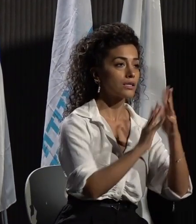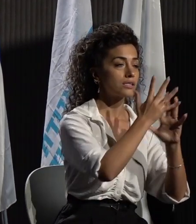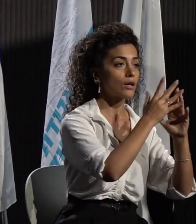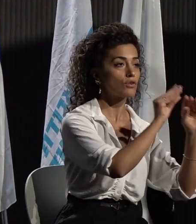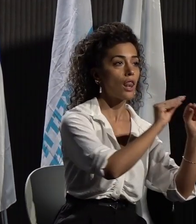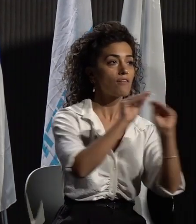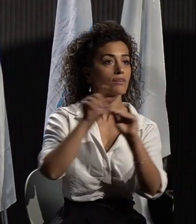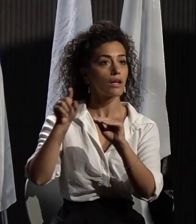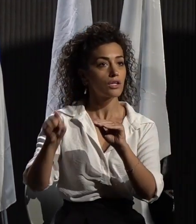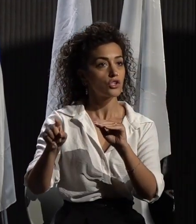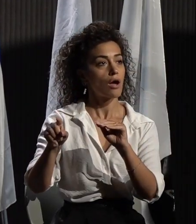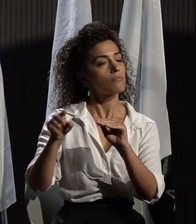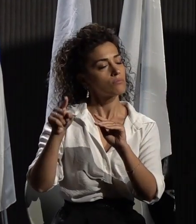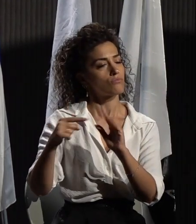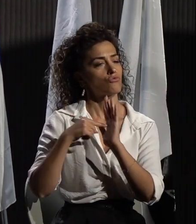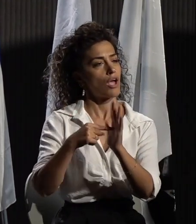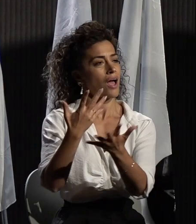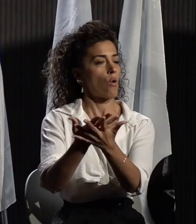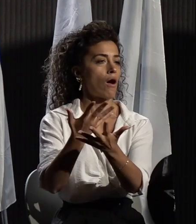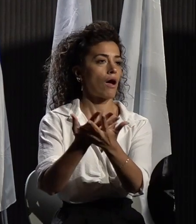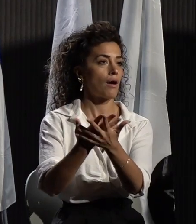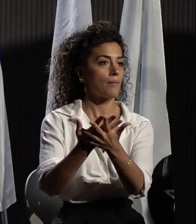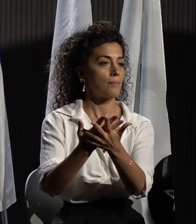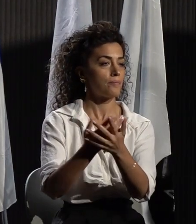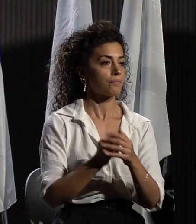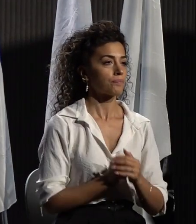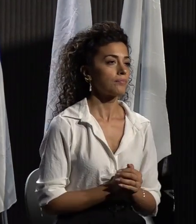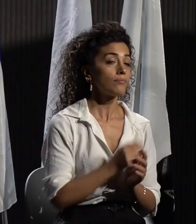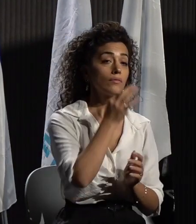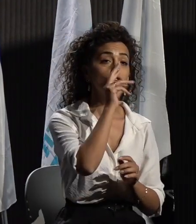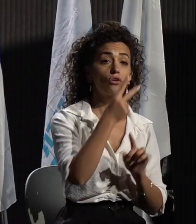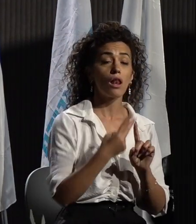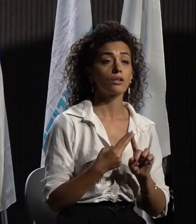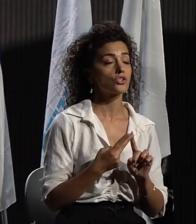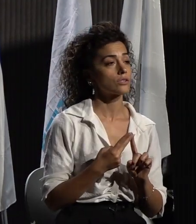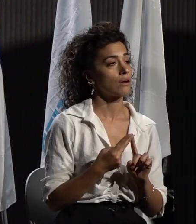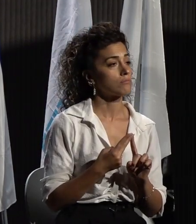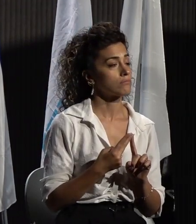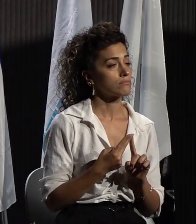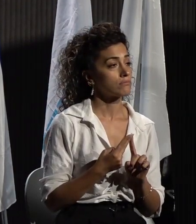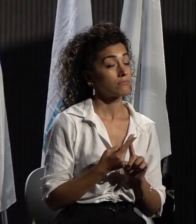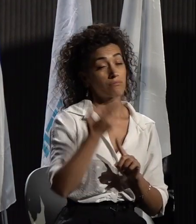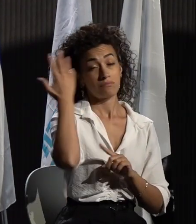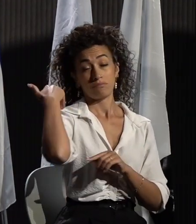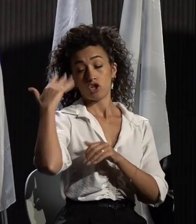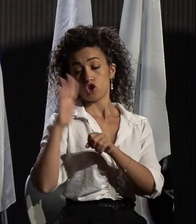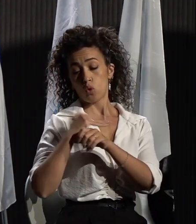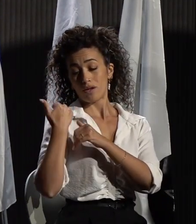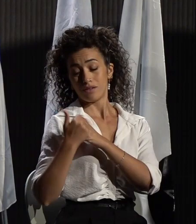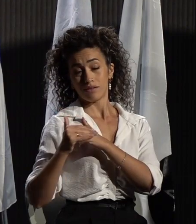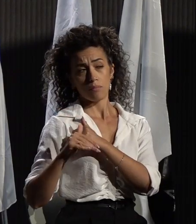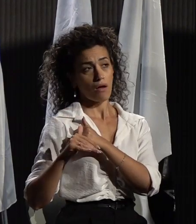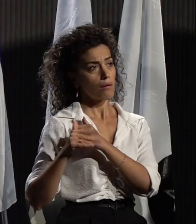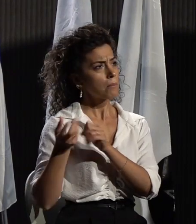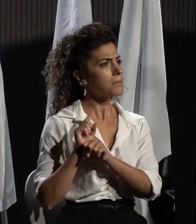נגד השכחה. והשאלה השנייה היא באמת, זו, מאז הסתיימה השואה החלה מיד